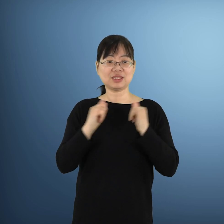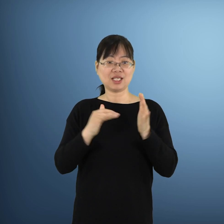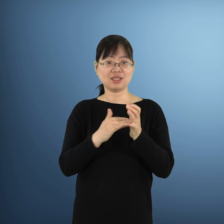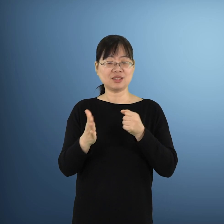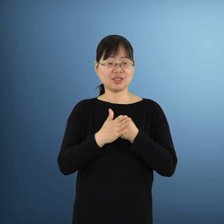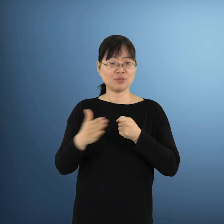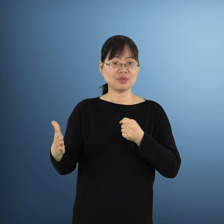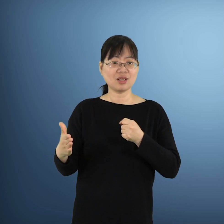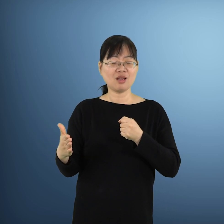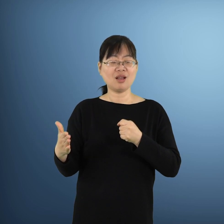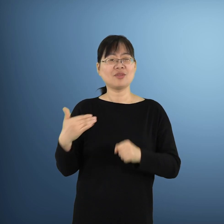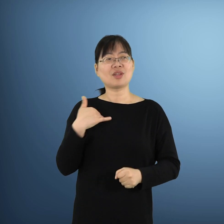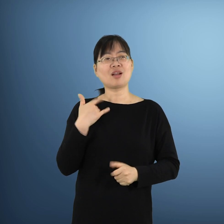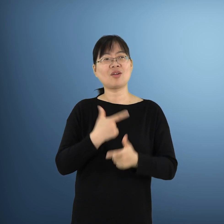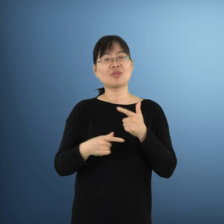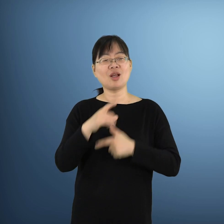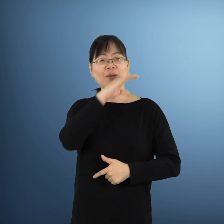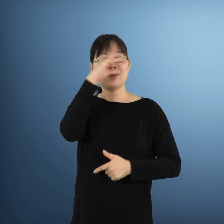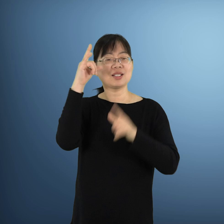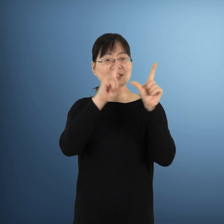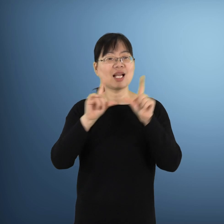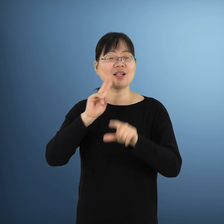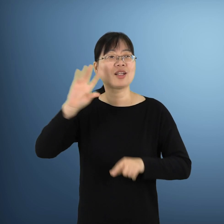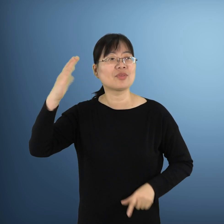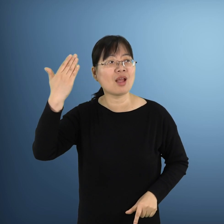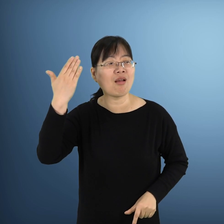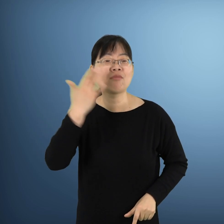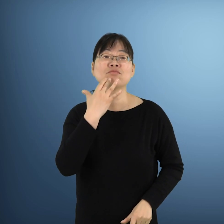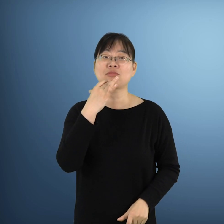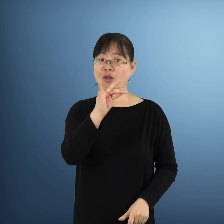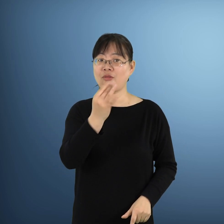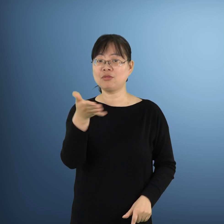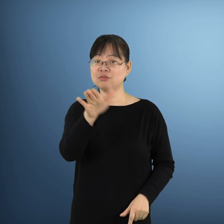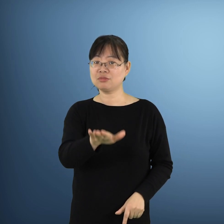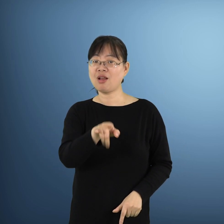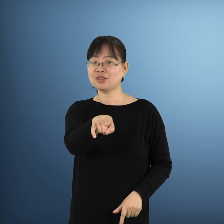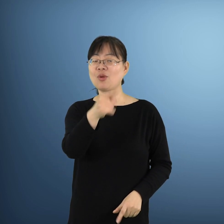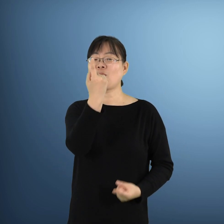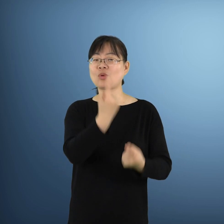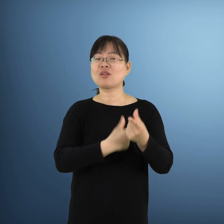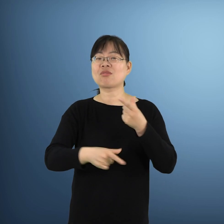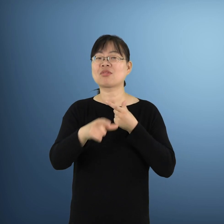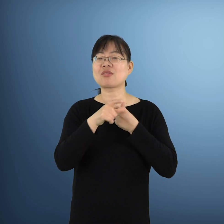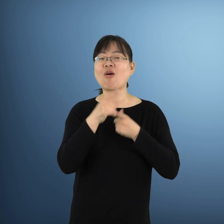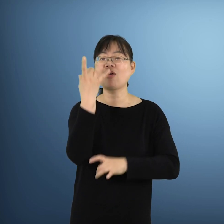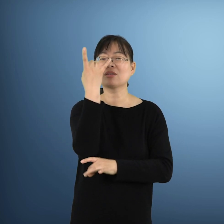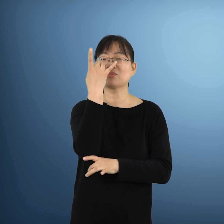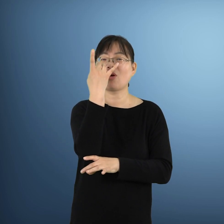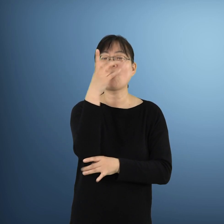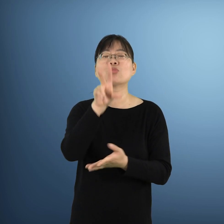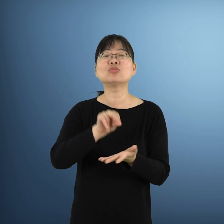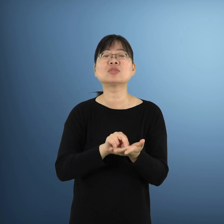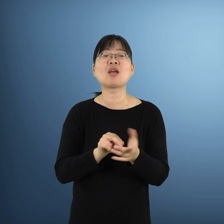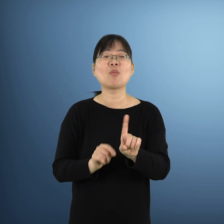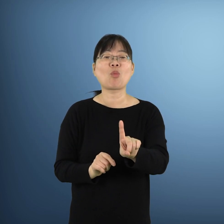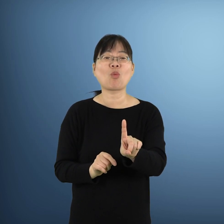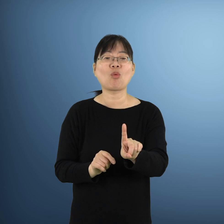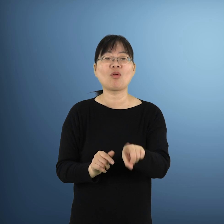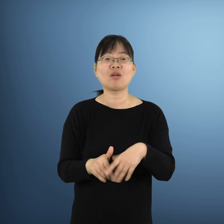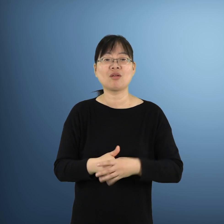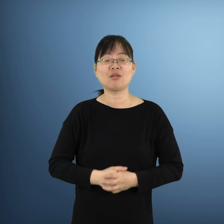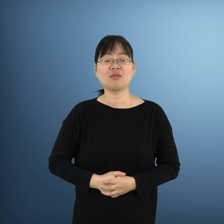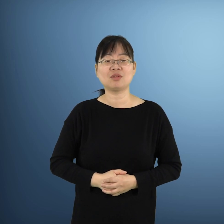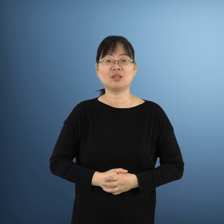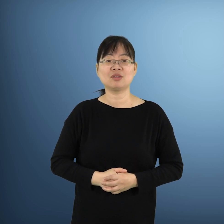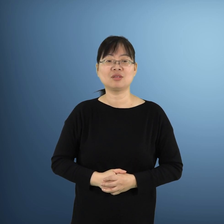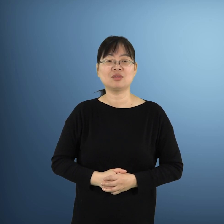자니까. 그럼 내가 조금 더 바르게 살아야 되겠다. 당연히 그렇지만 그보다 더 훨씬 근본적인 문제는 뭐냐면,